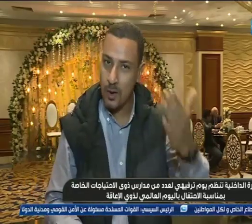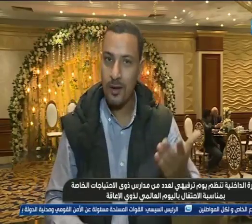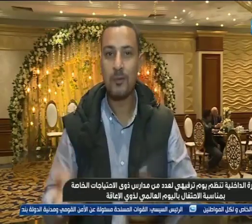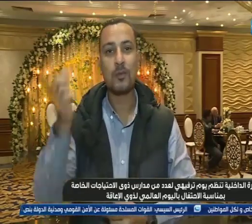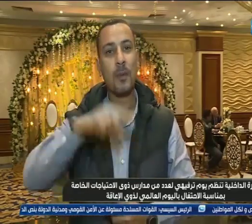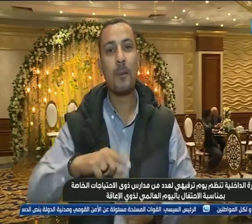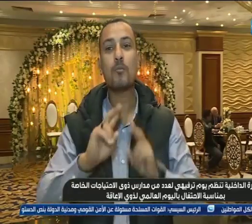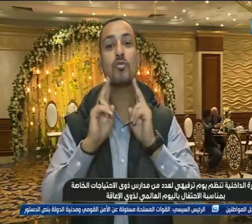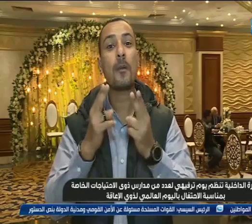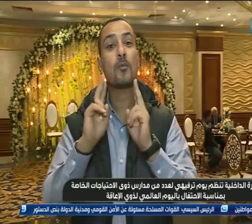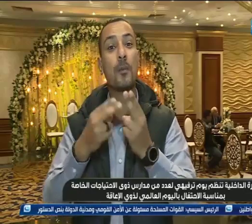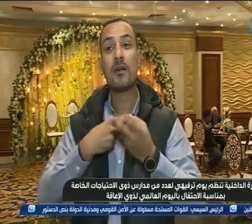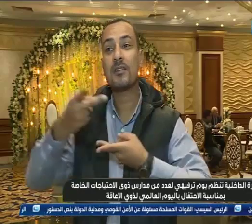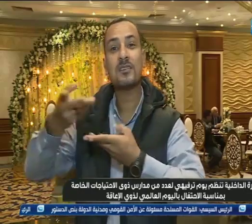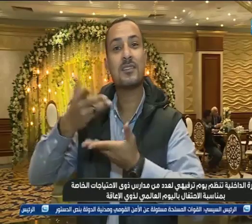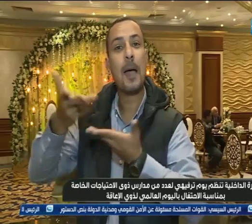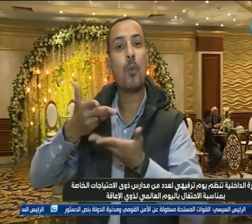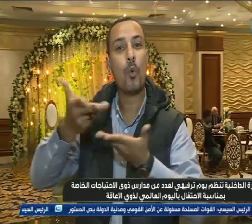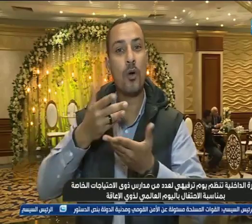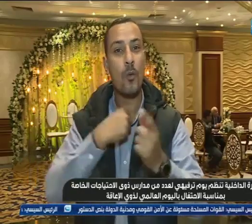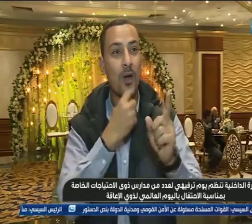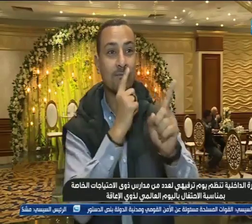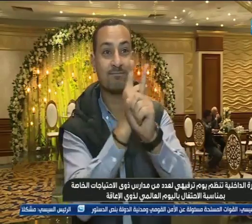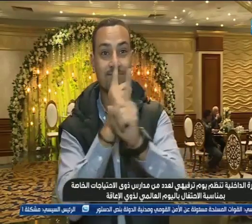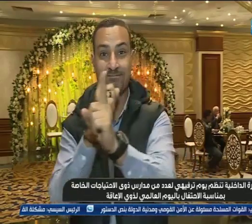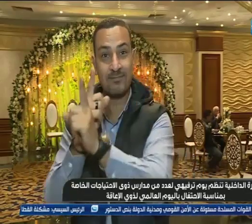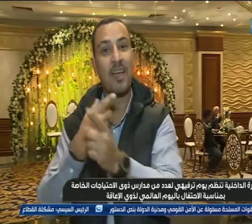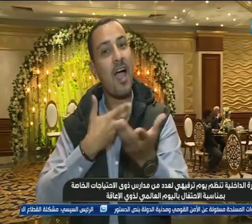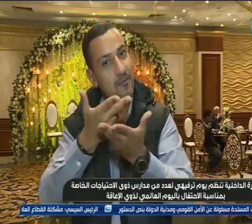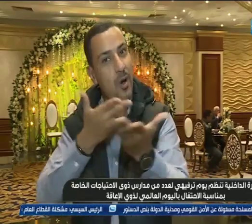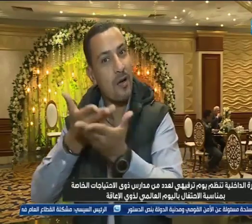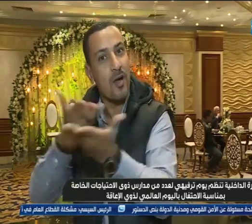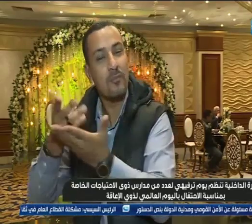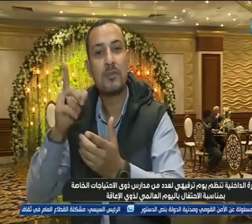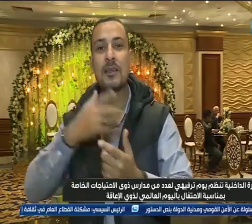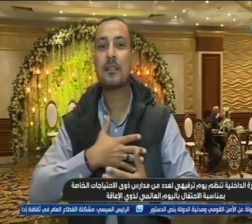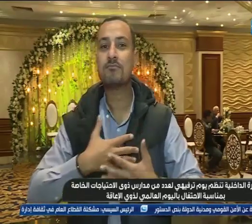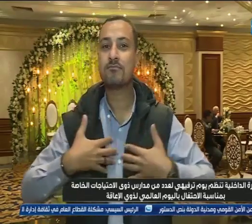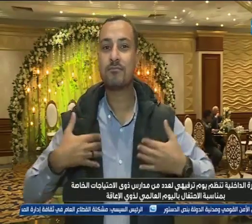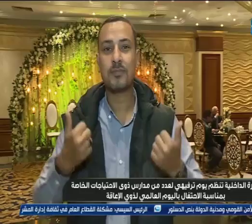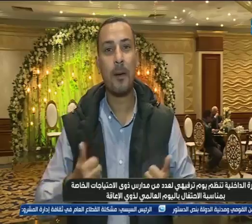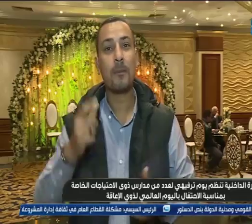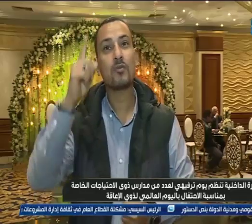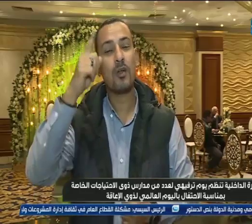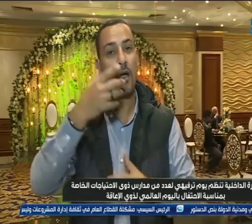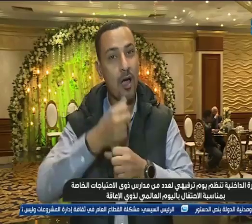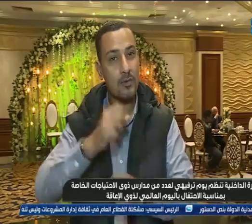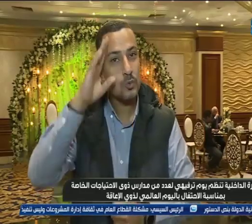لا تعالى اعد الطابور، انت ليك معامله خاصه، بقى نفسيا مرتاح وربنا يحافظ عليك ووزير الداخليه وكل القائمين على